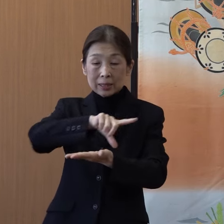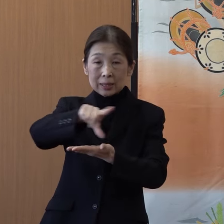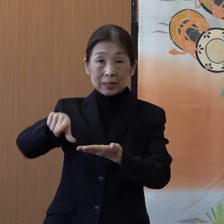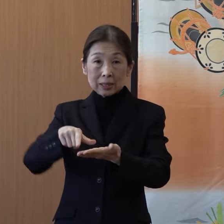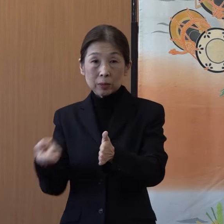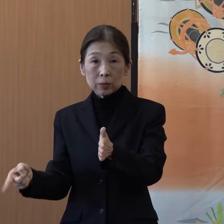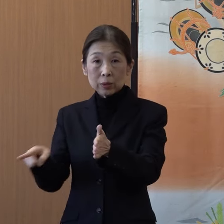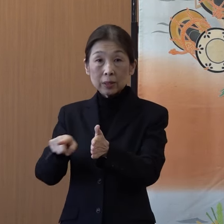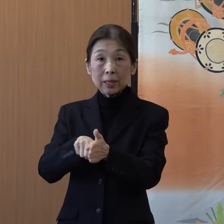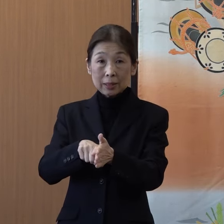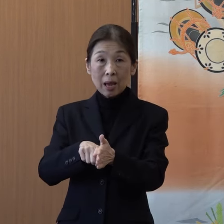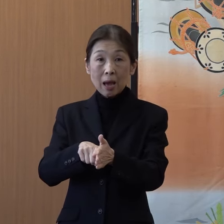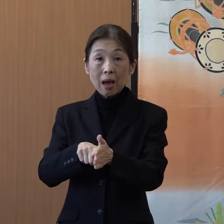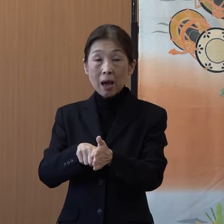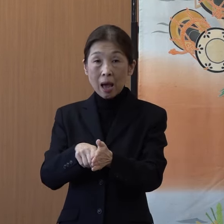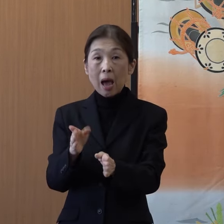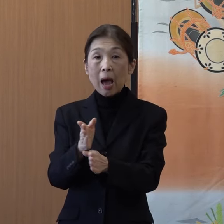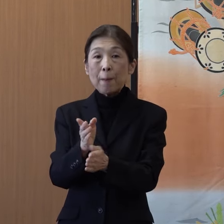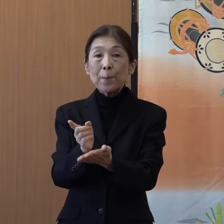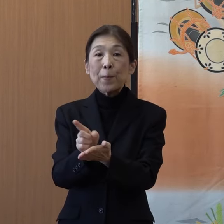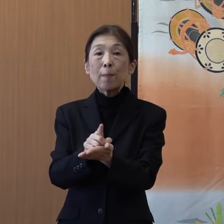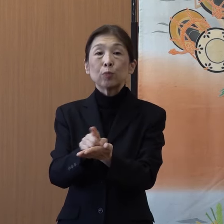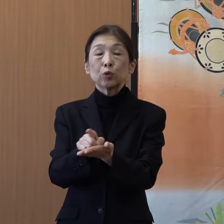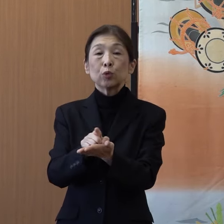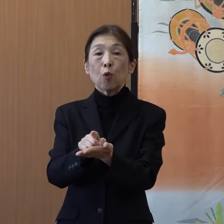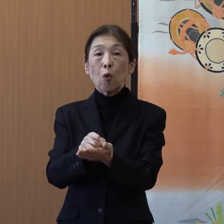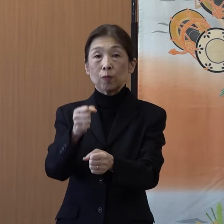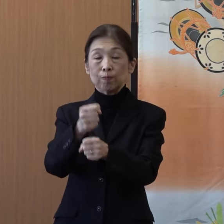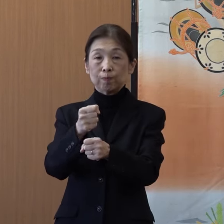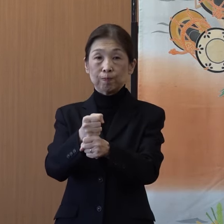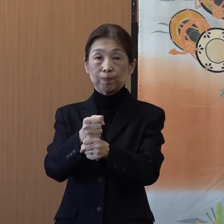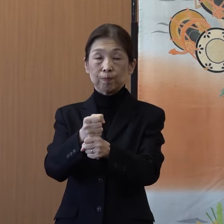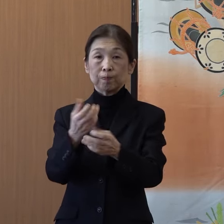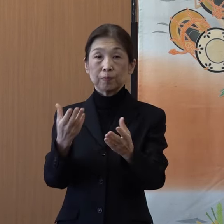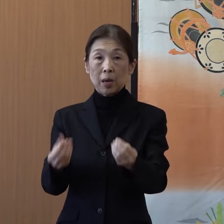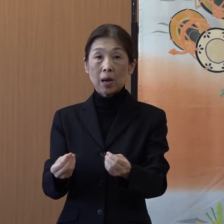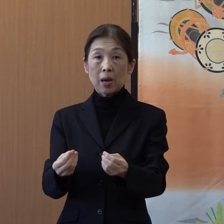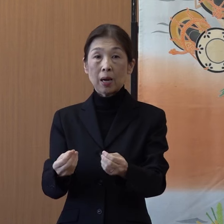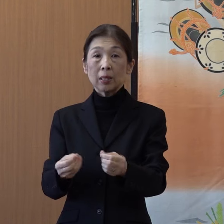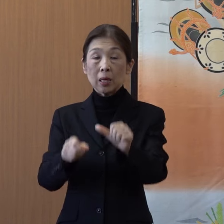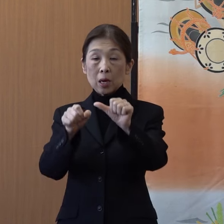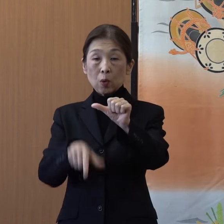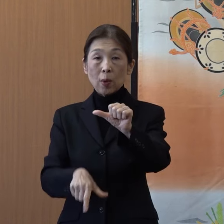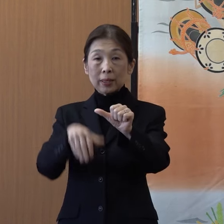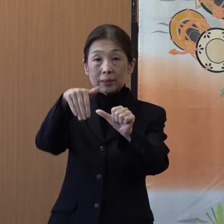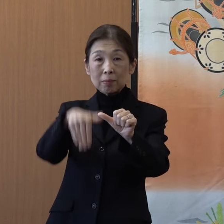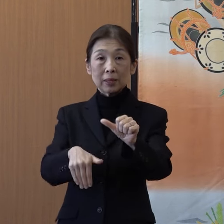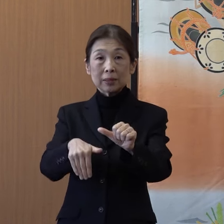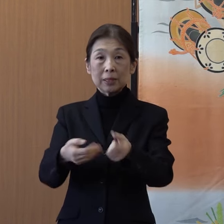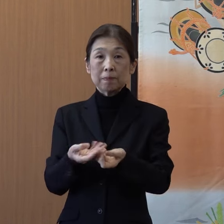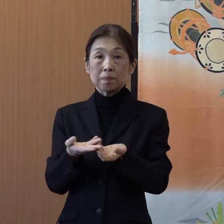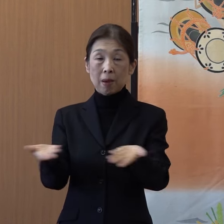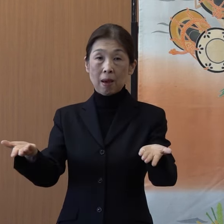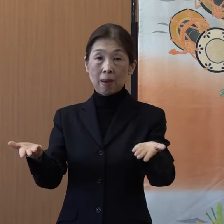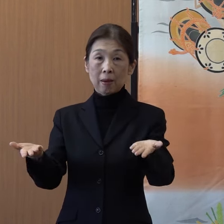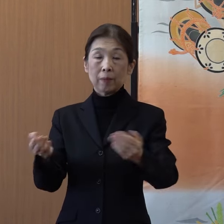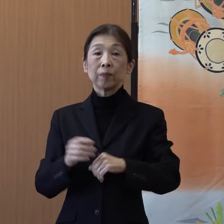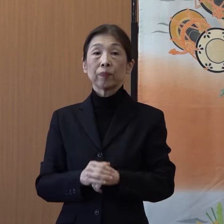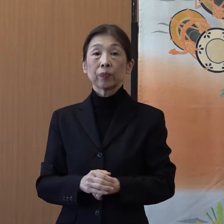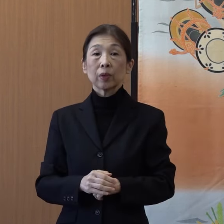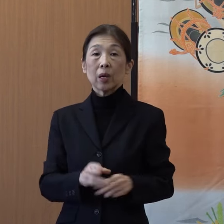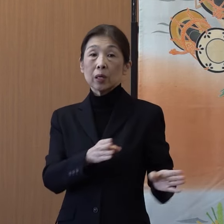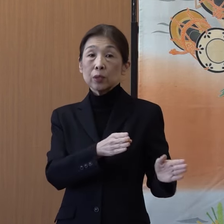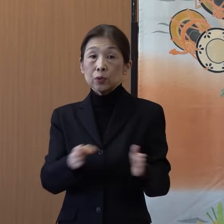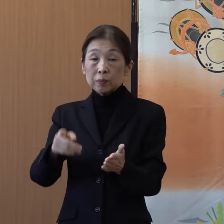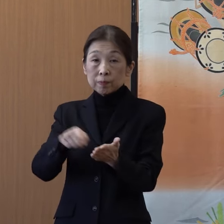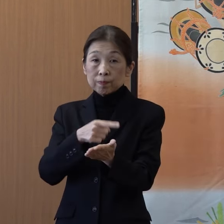した水害ハザードマップを作成いたしまして今月末に公表いたします。今後準備ができ次